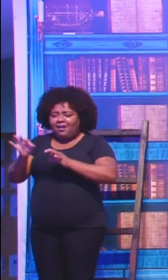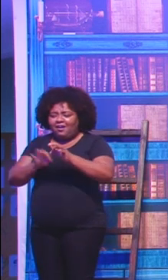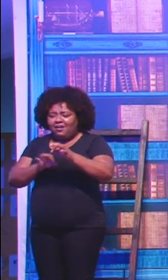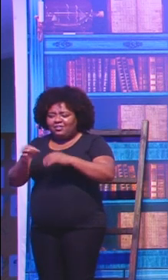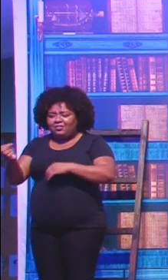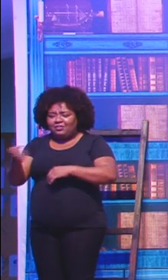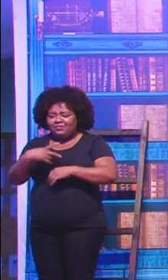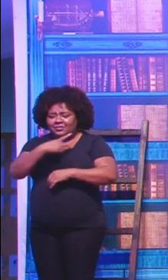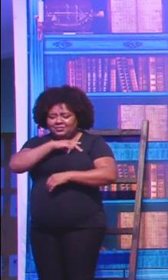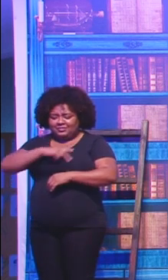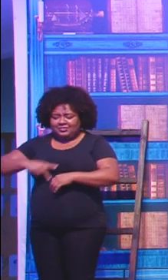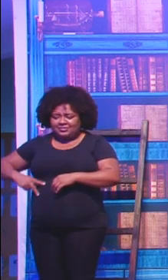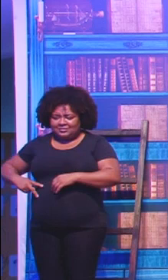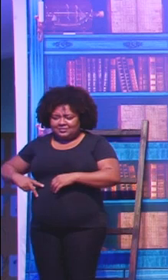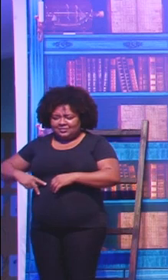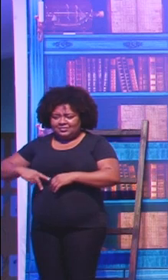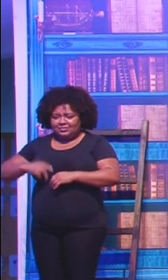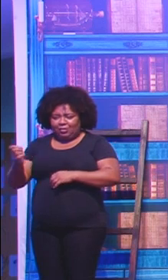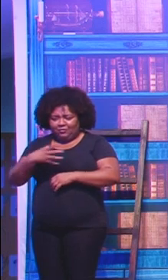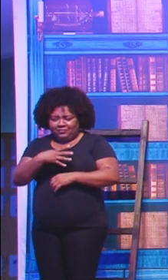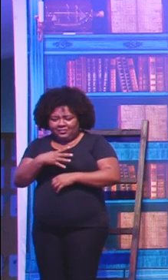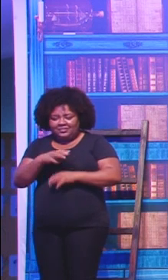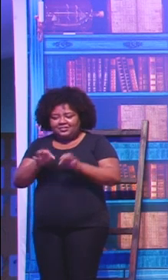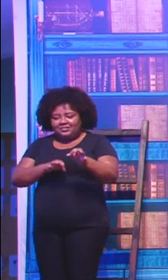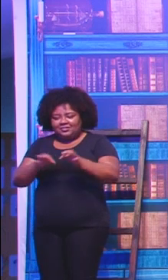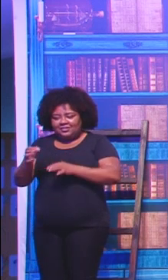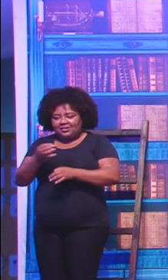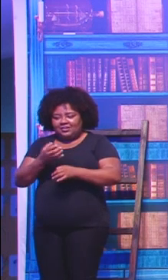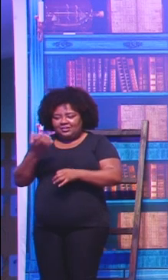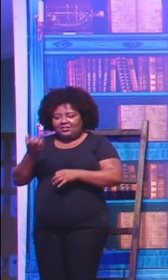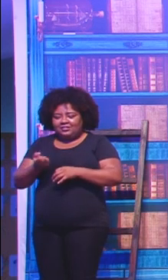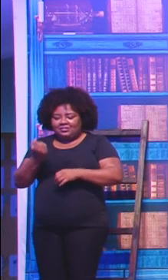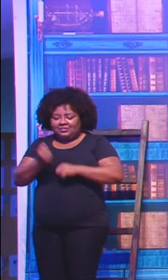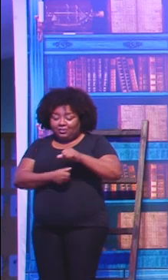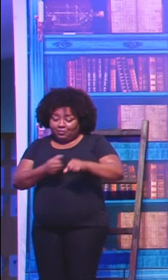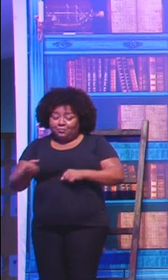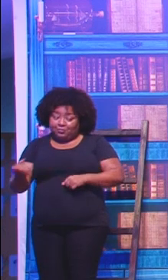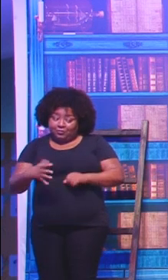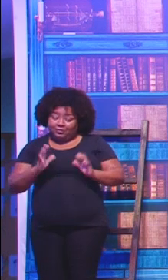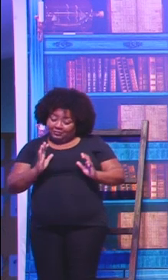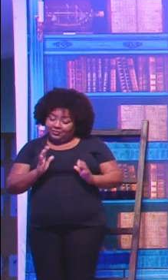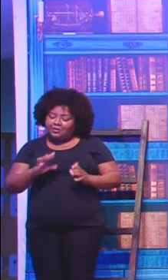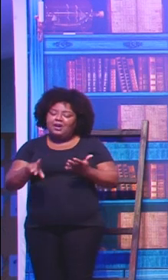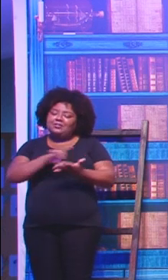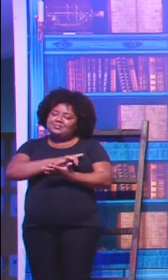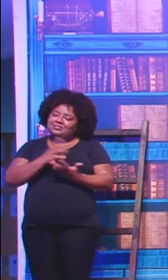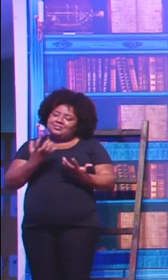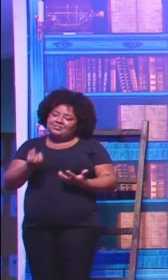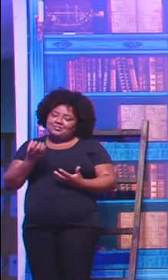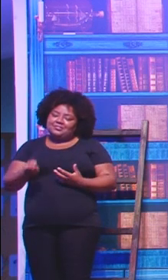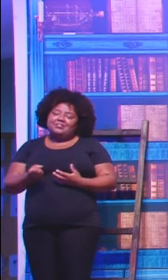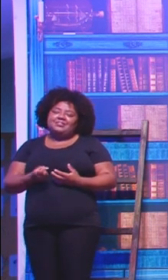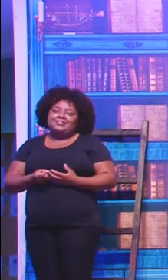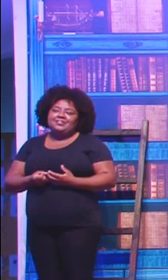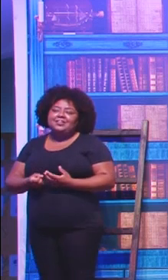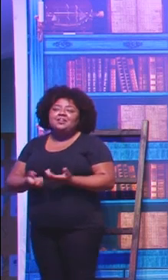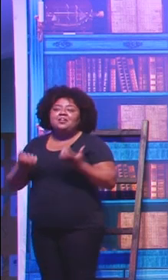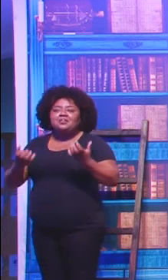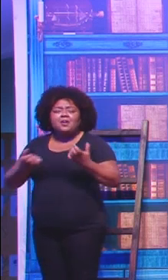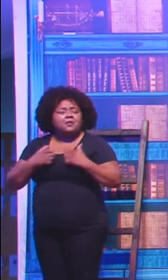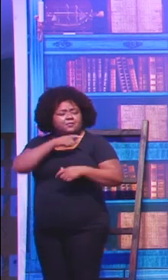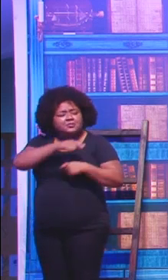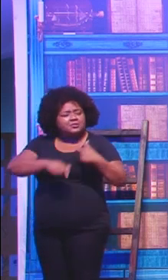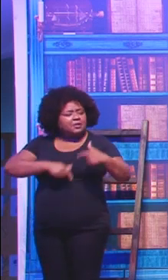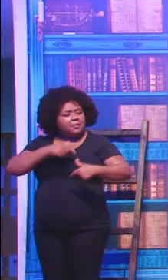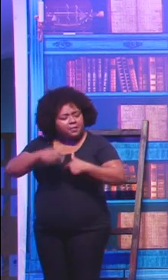gente não pode considerar muito isso. Mas eu quero realmente que você continue produzindo e produzindo muito, até